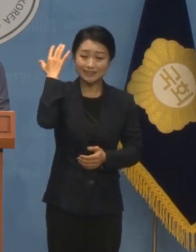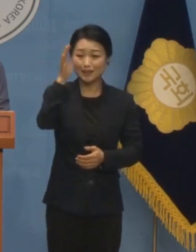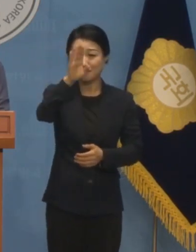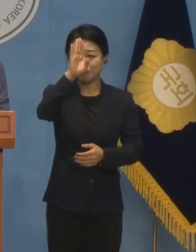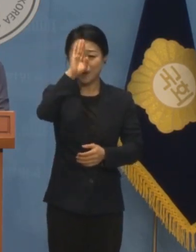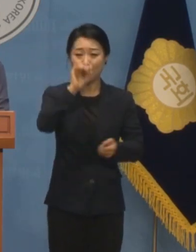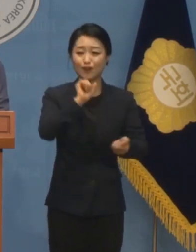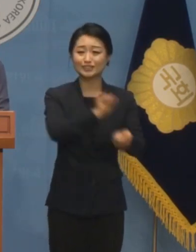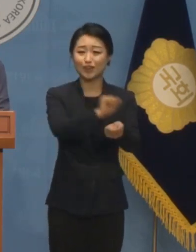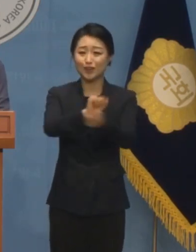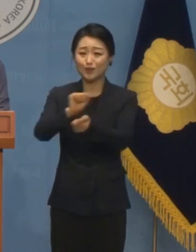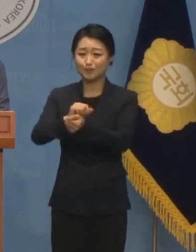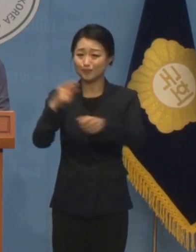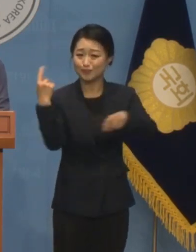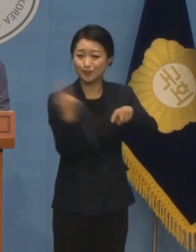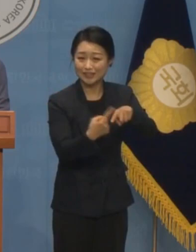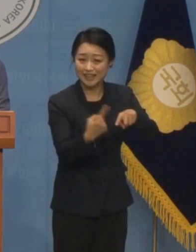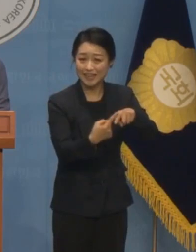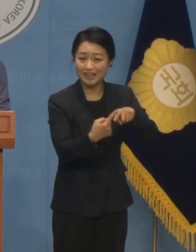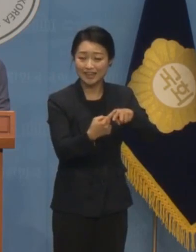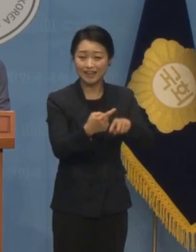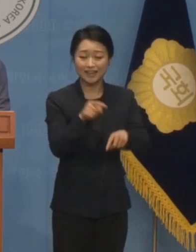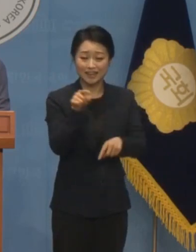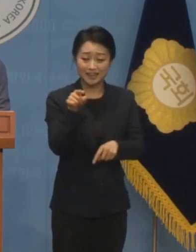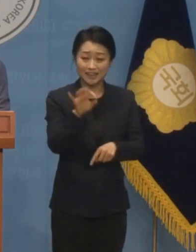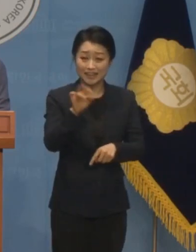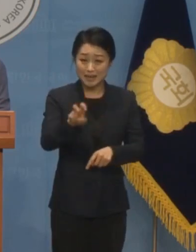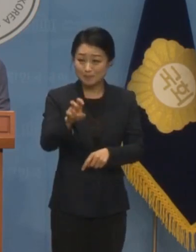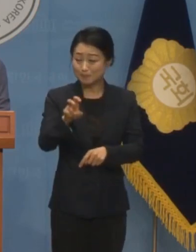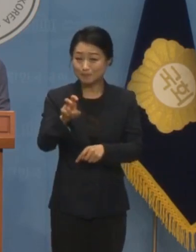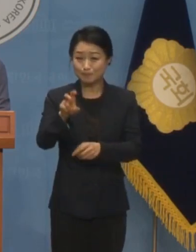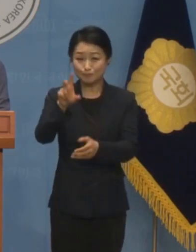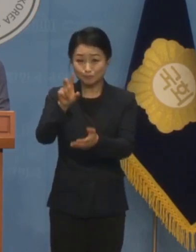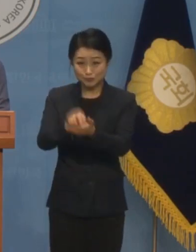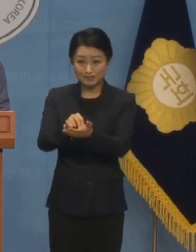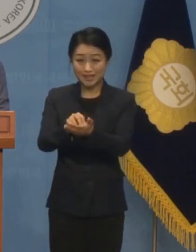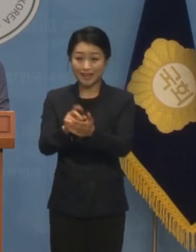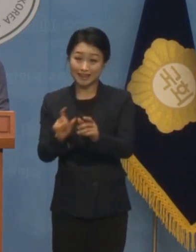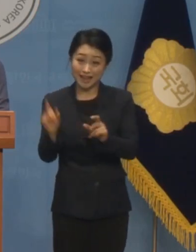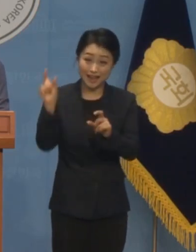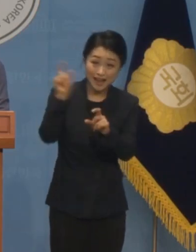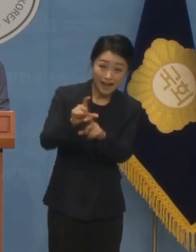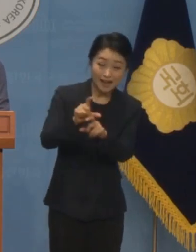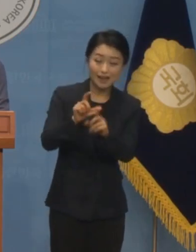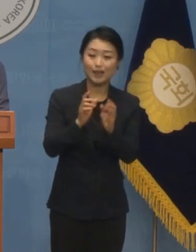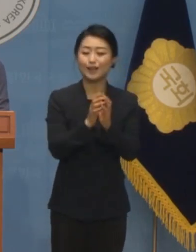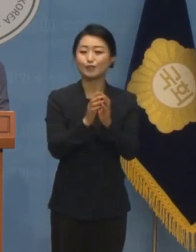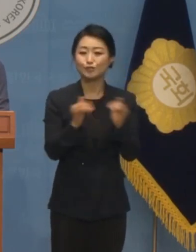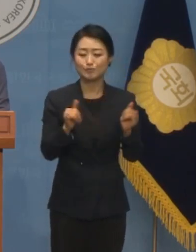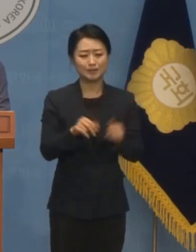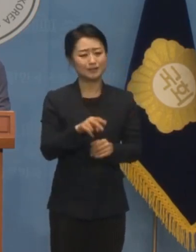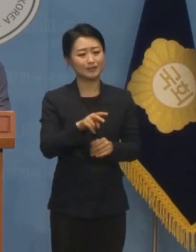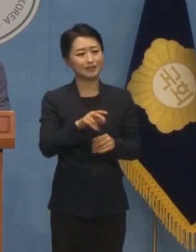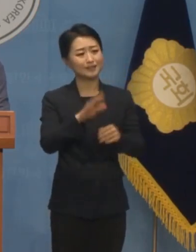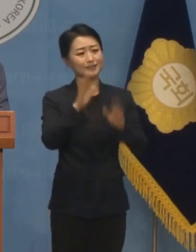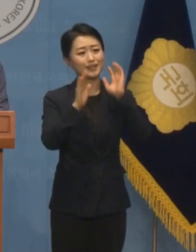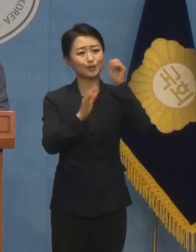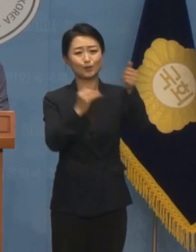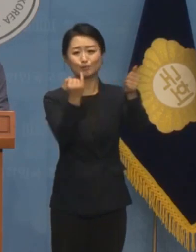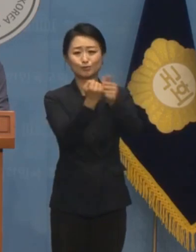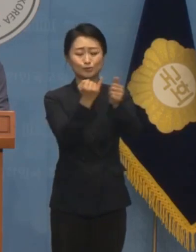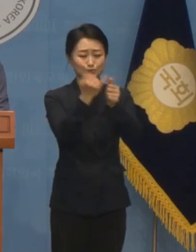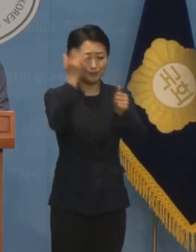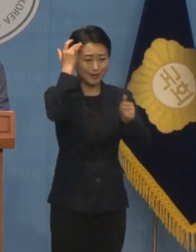있다는 것입니까? 본인이 문제가 아니라 지금 우리 모든 국민들은 이 상황을